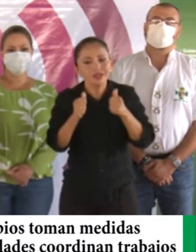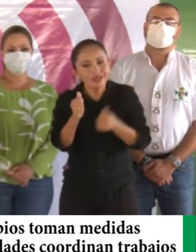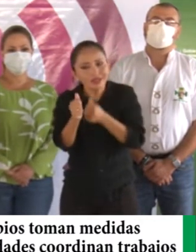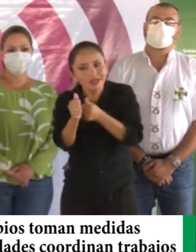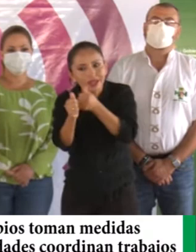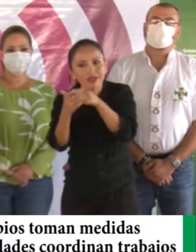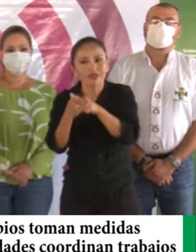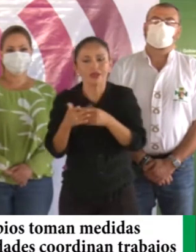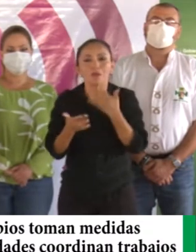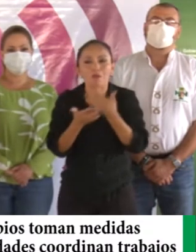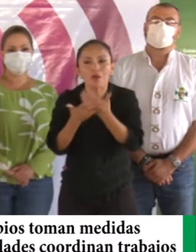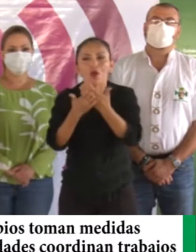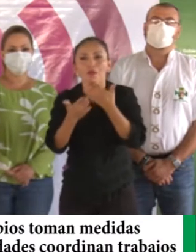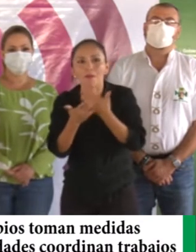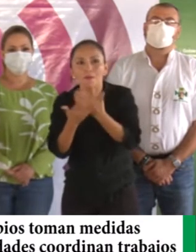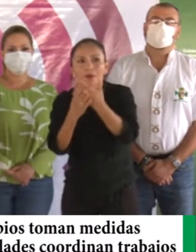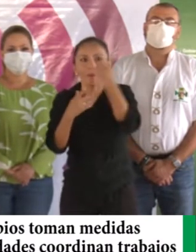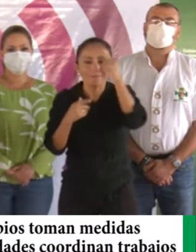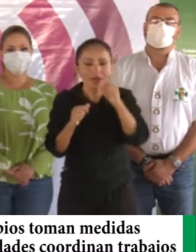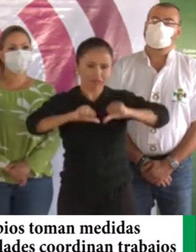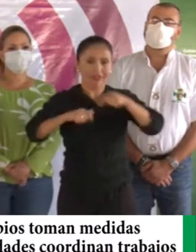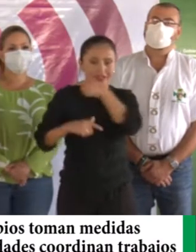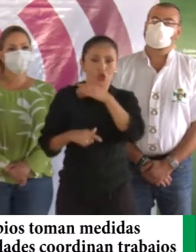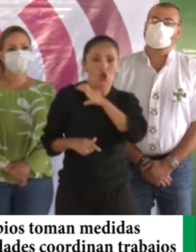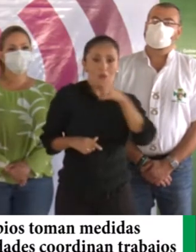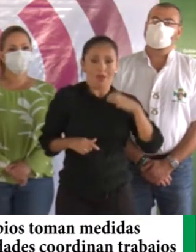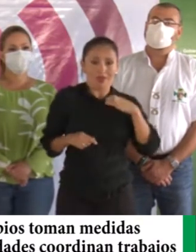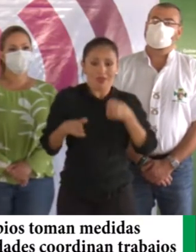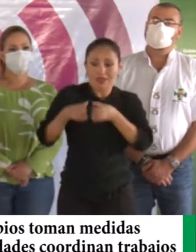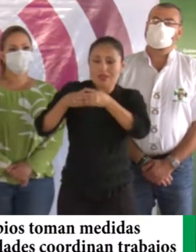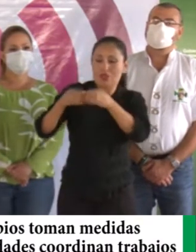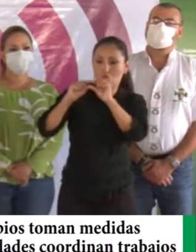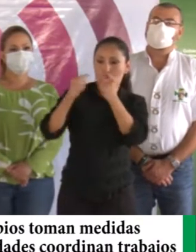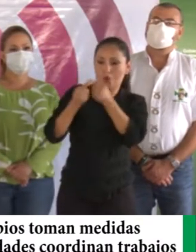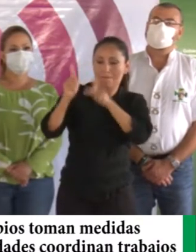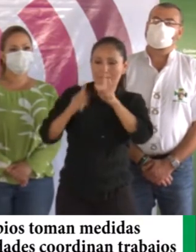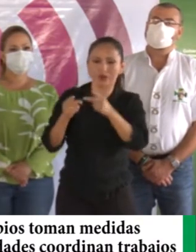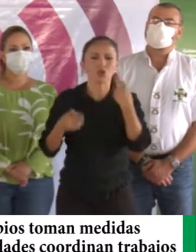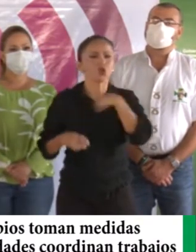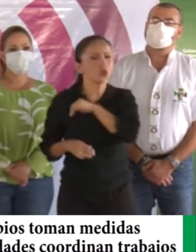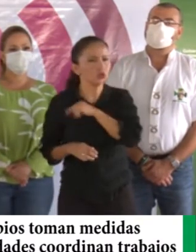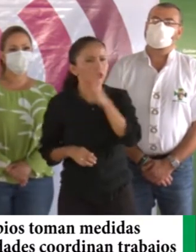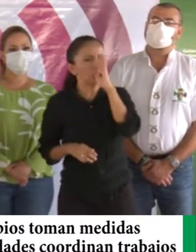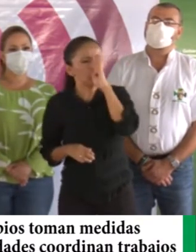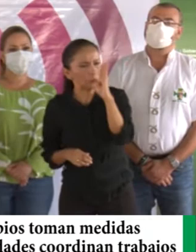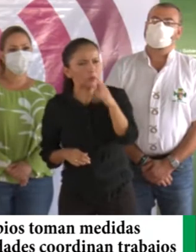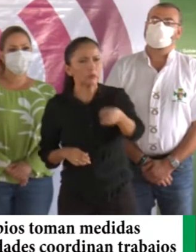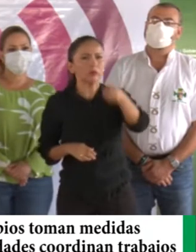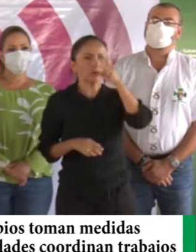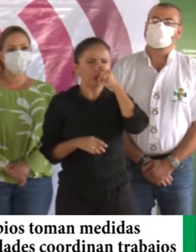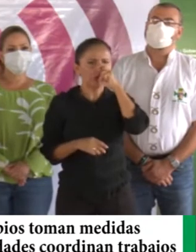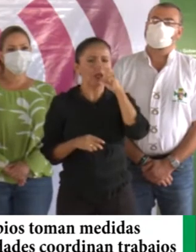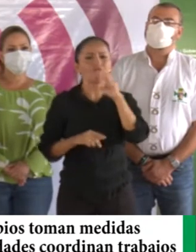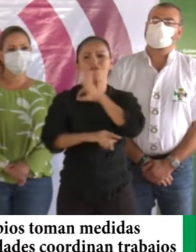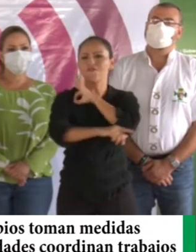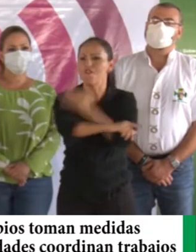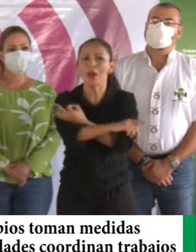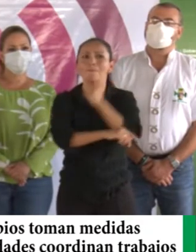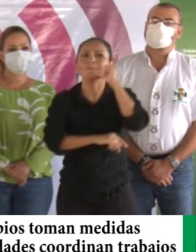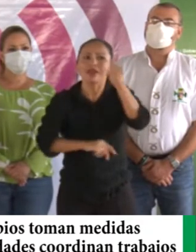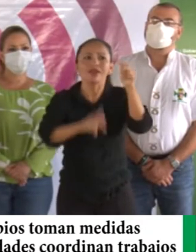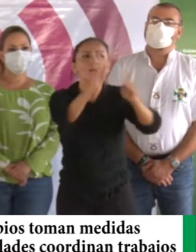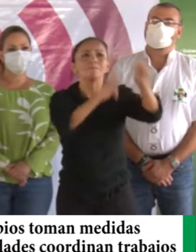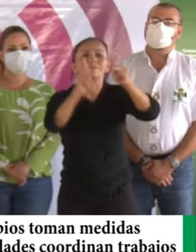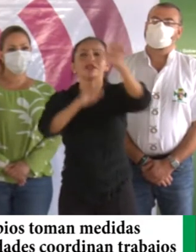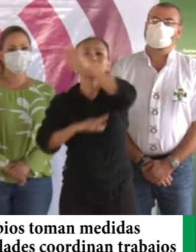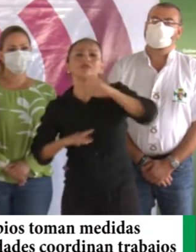ensayos médicos para el bien de la salud. Tomaremos medidas muy fuertes el día de mañana con respecto a la